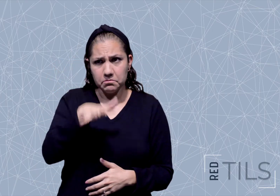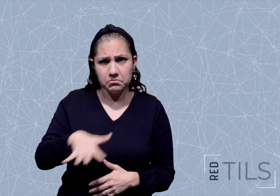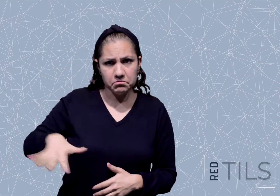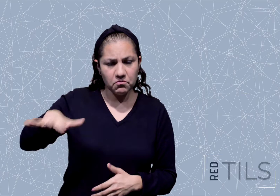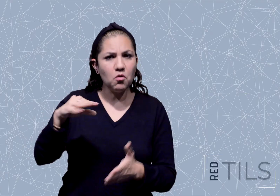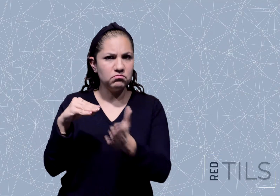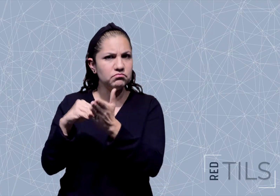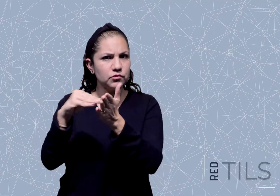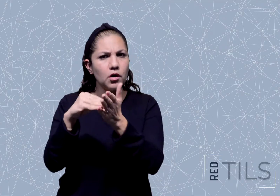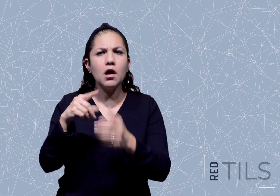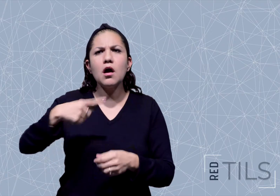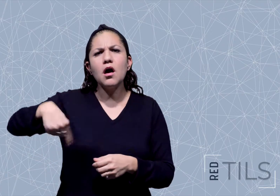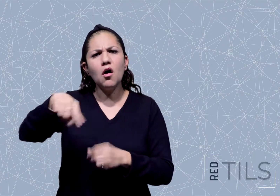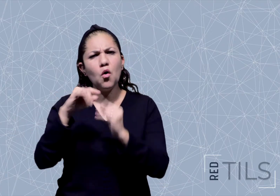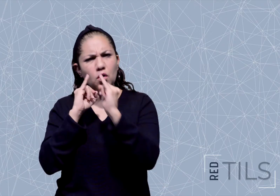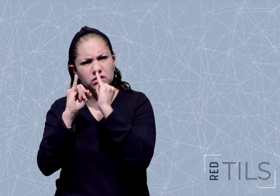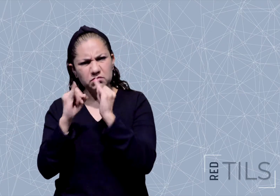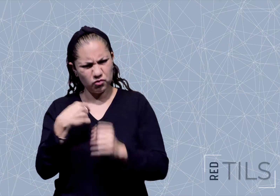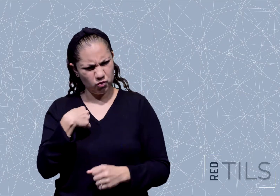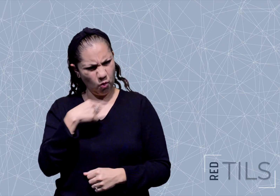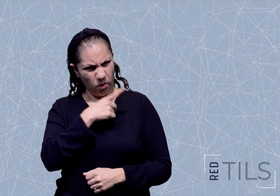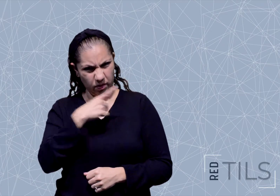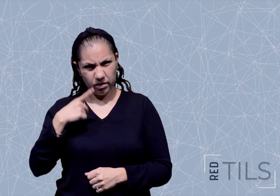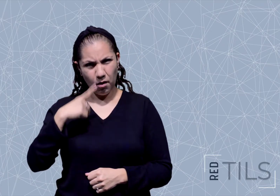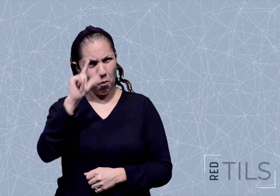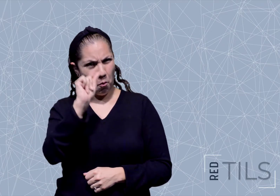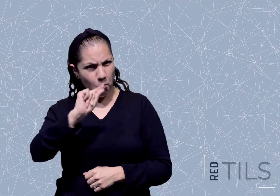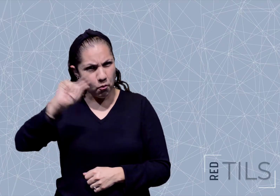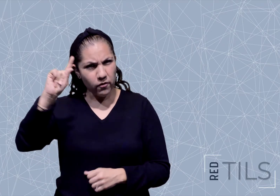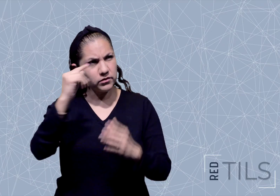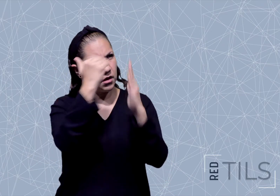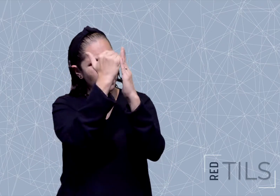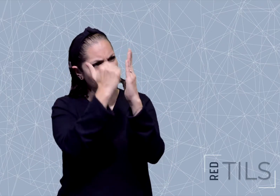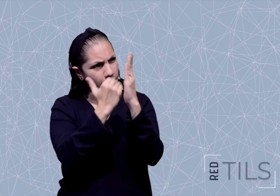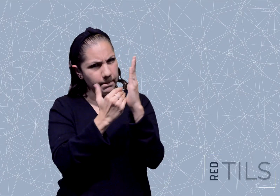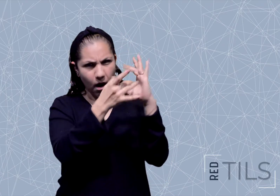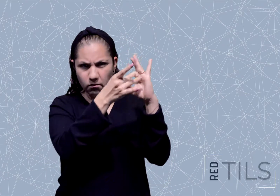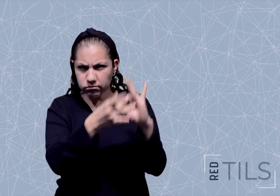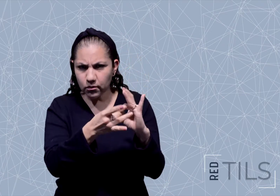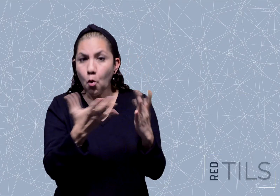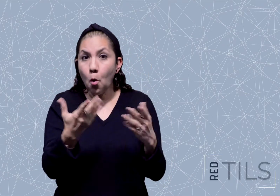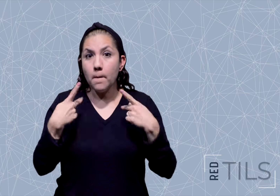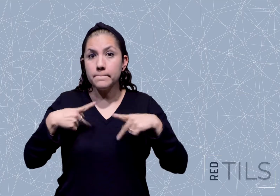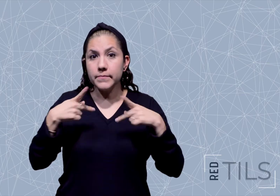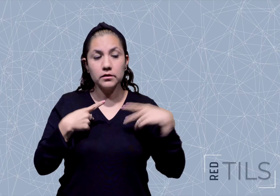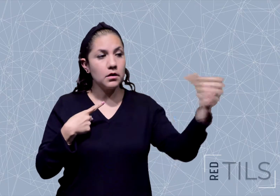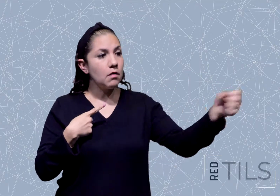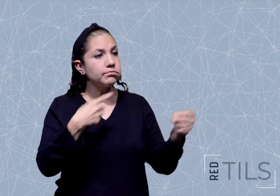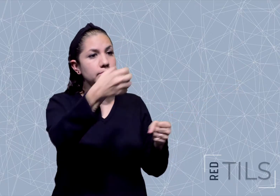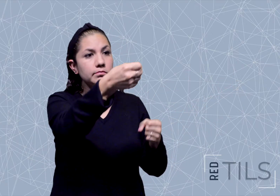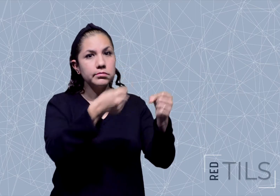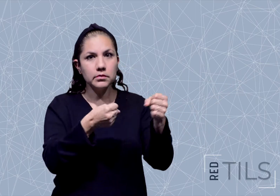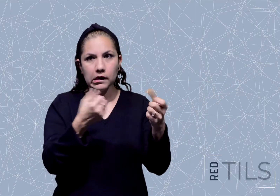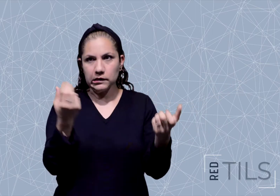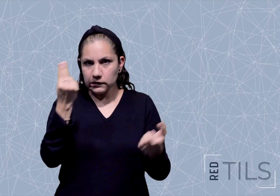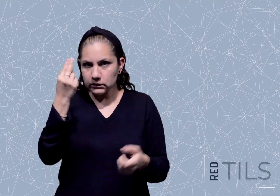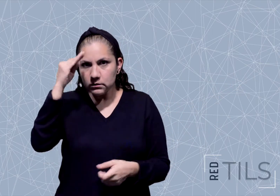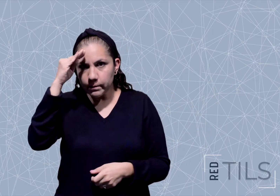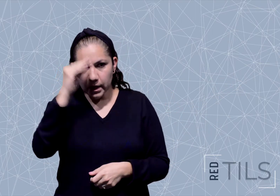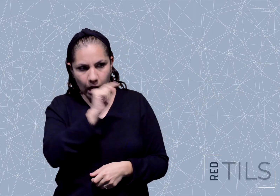aún exista un gran desconocimiento entre los intérpretes y sus clientes sobre la importancia de los estándares